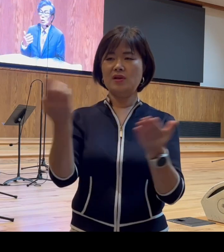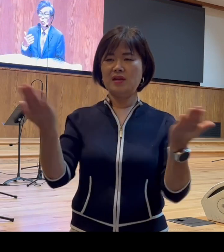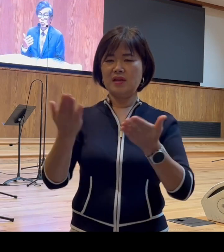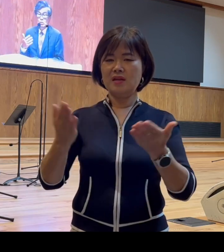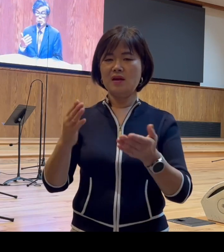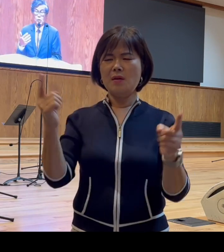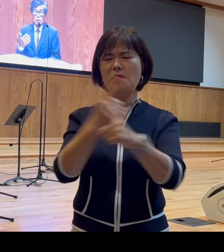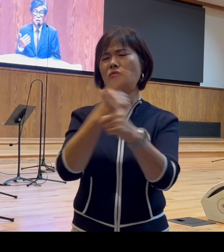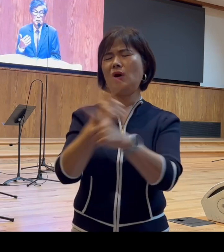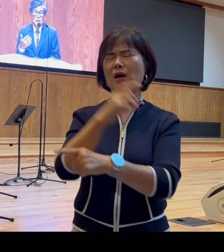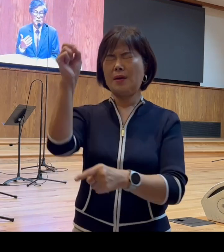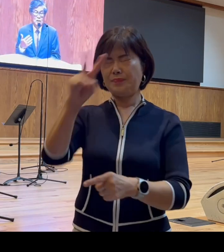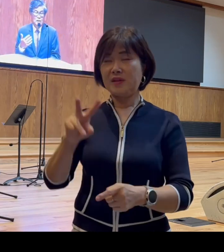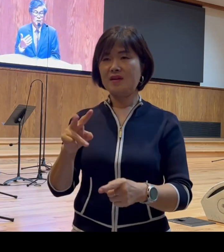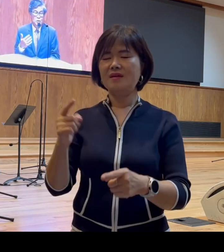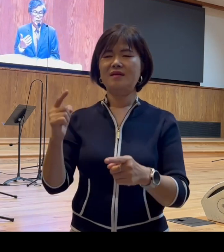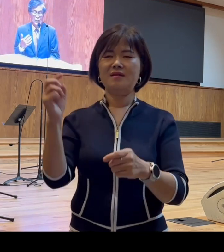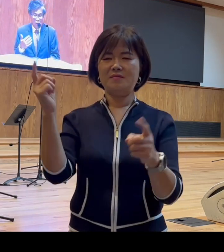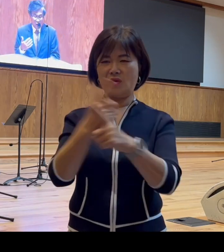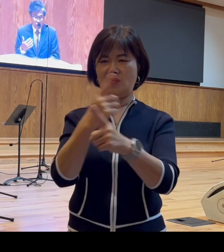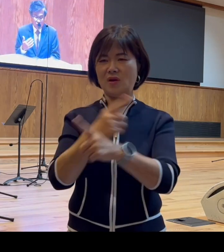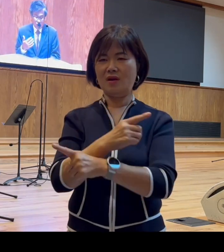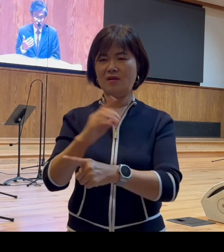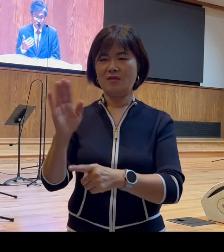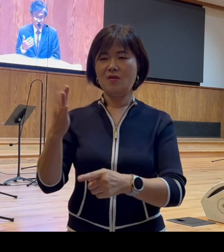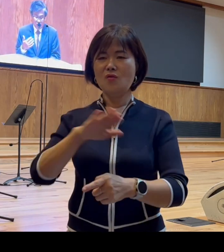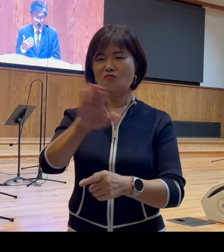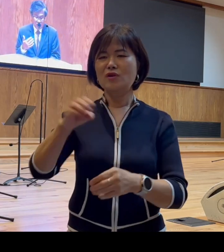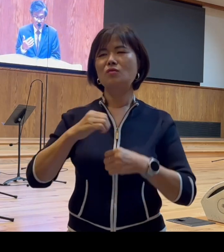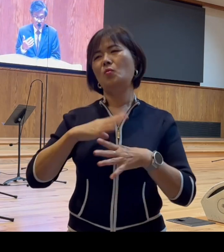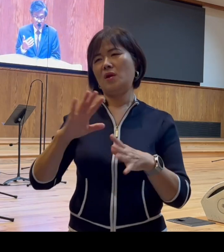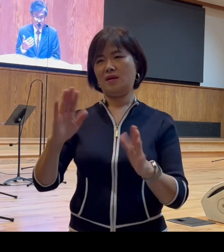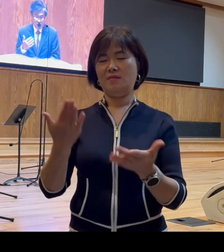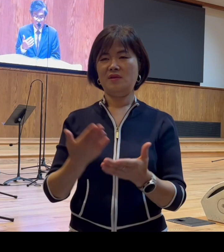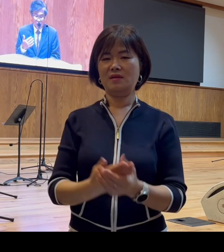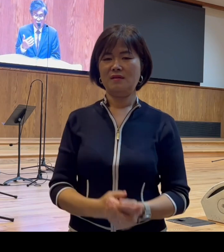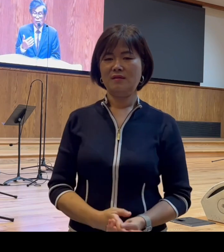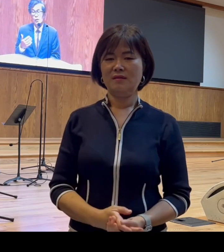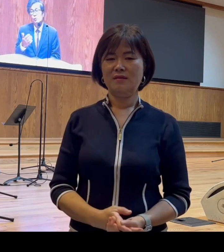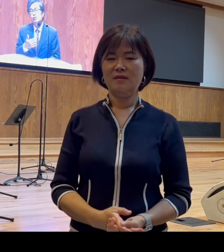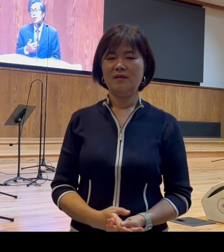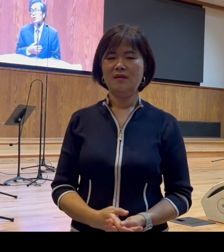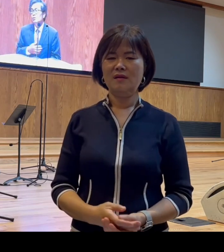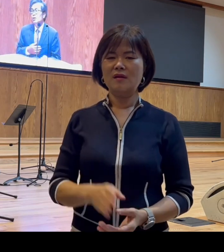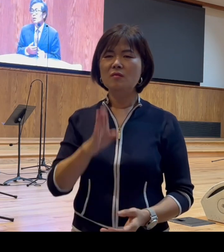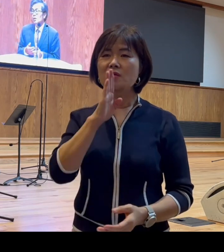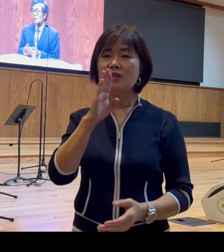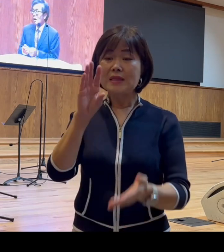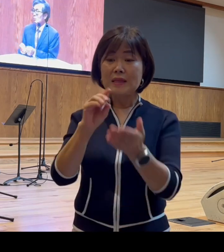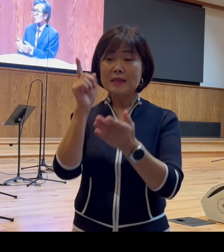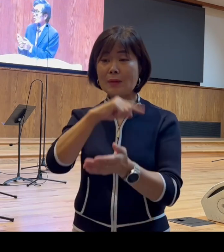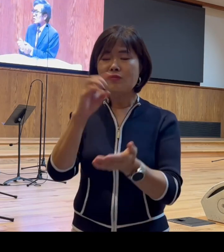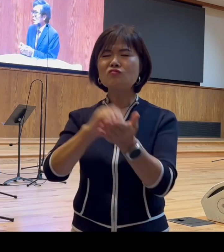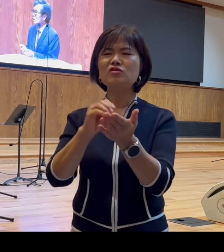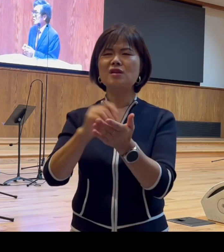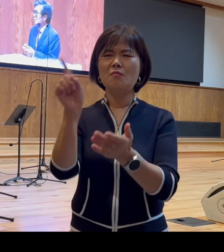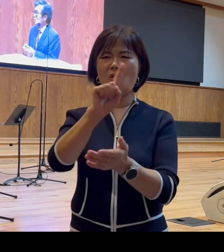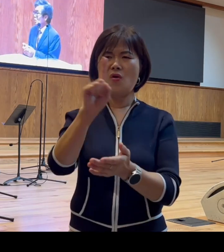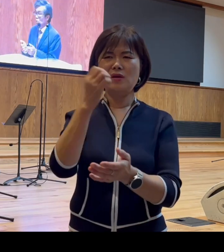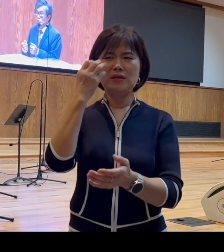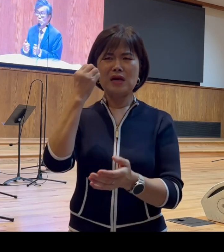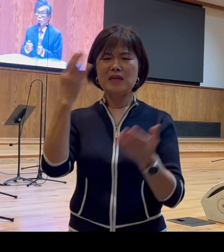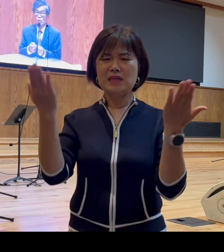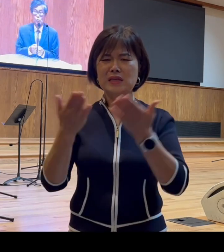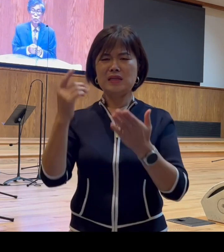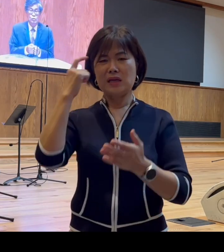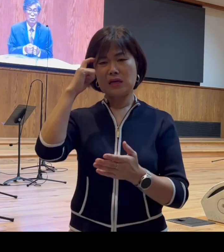이게 변화가 너무 급격하니까 우리가 당황하고 있는 것 뿐이거든요. 근데 이게 부작용이 뭐냐면 뭐 희한한 일이 생긴